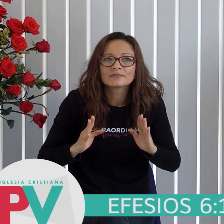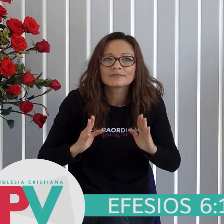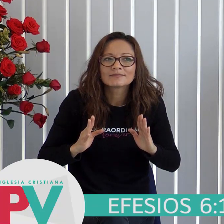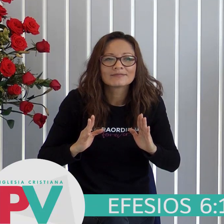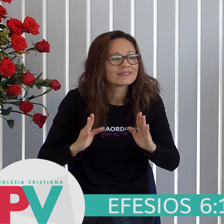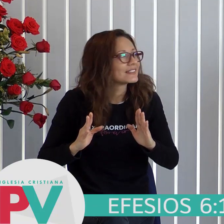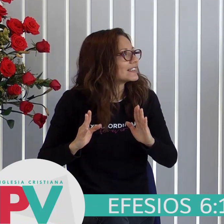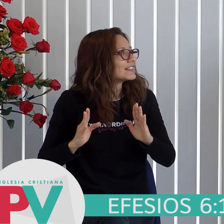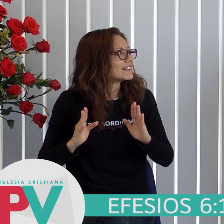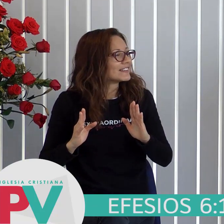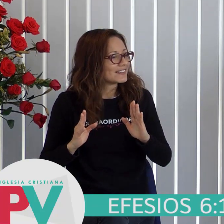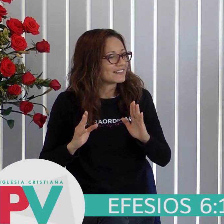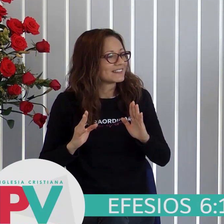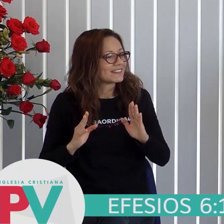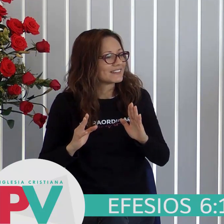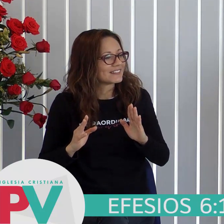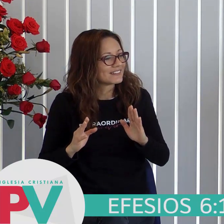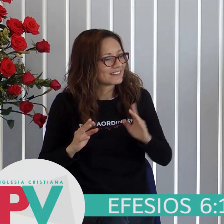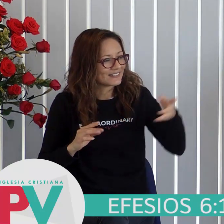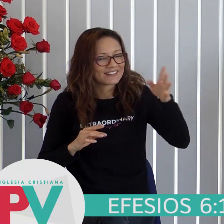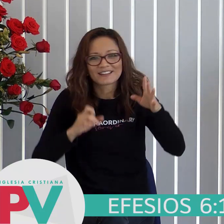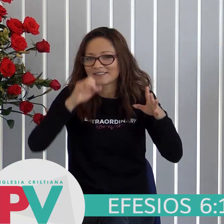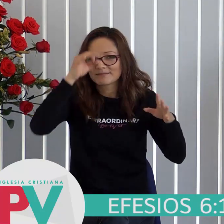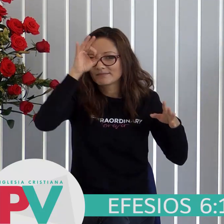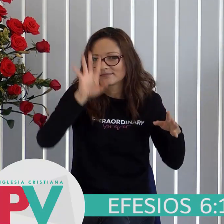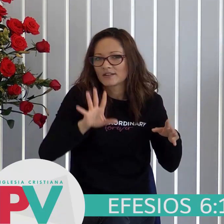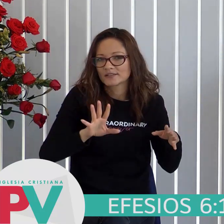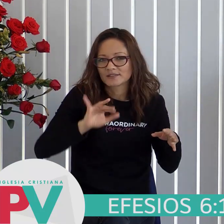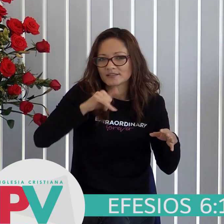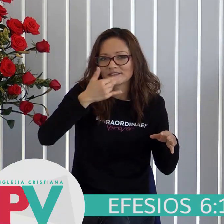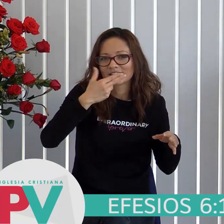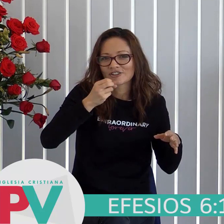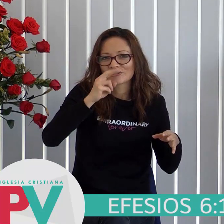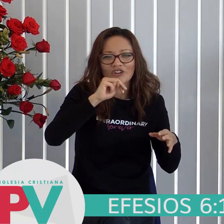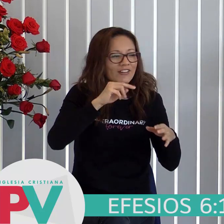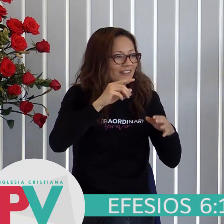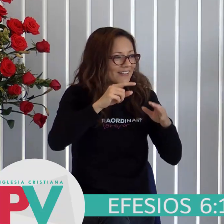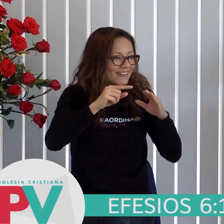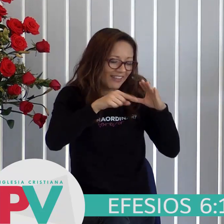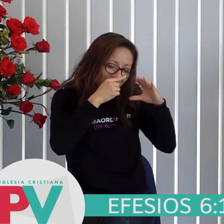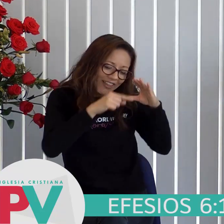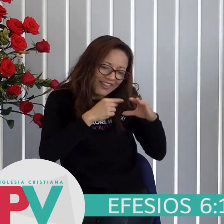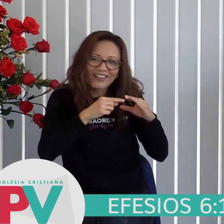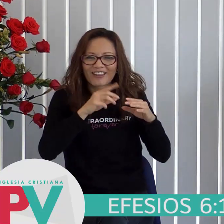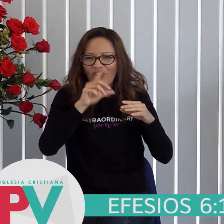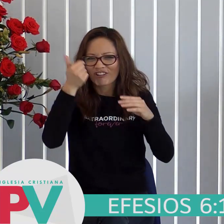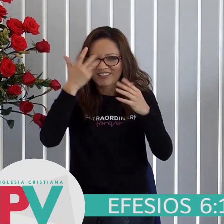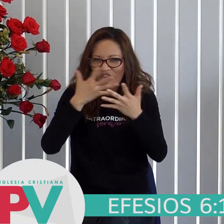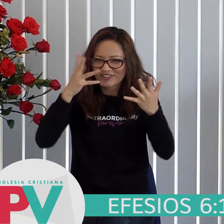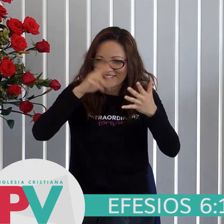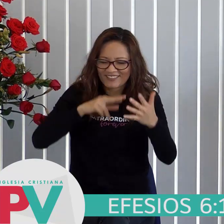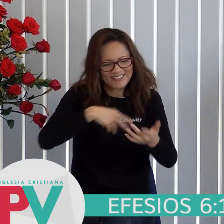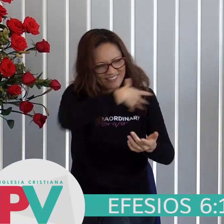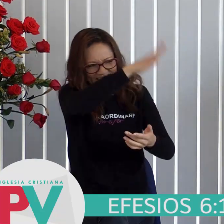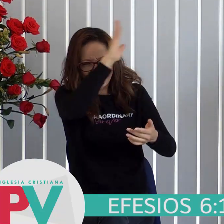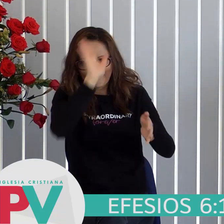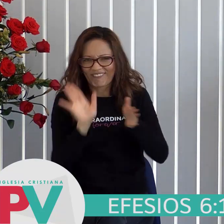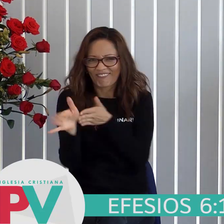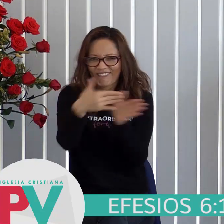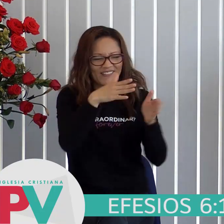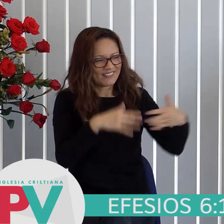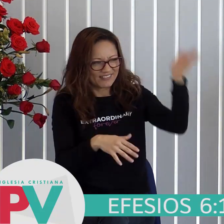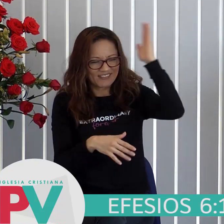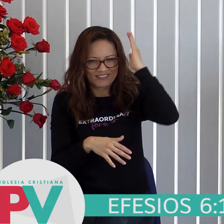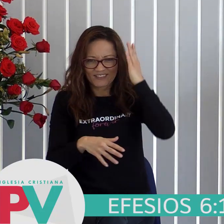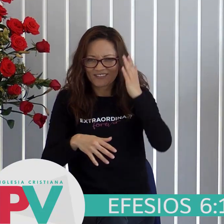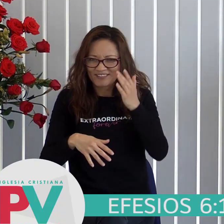¿qué dice esa versión? El pastor John está leyendo memes cristianos ahí en lugar de decirme las versiones actuales.